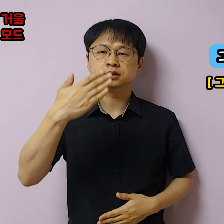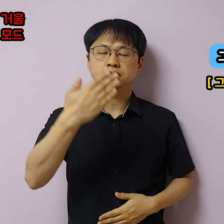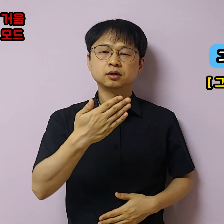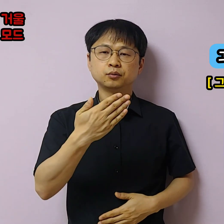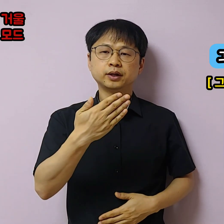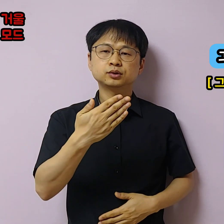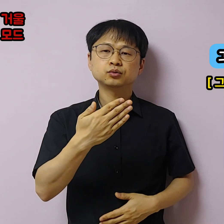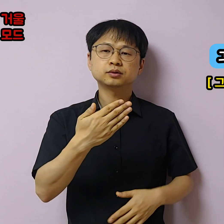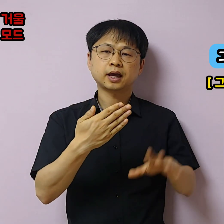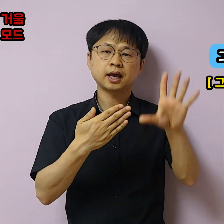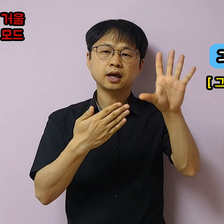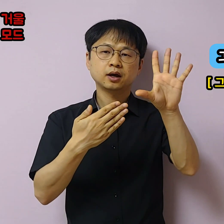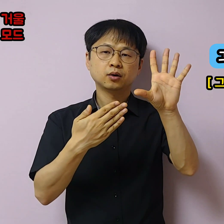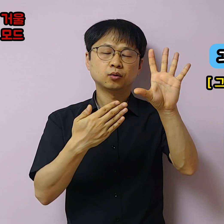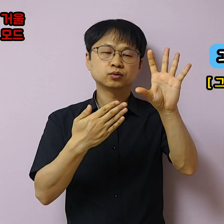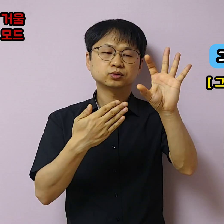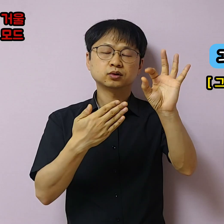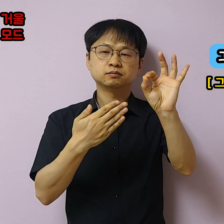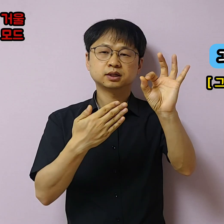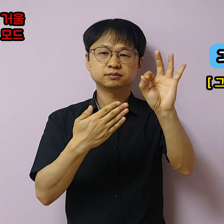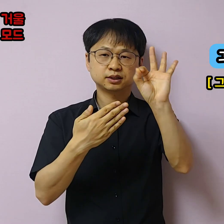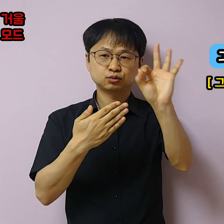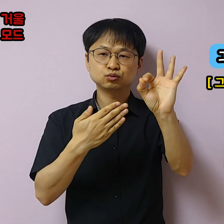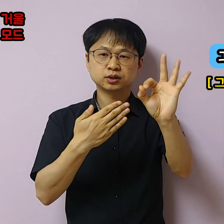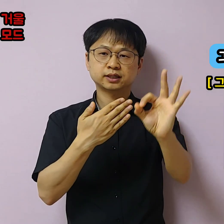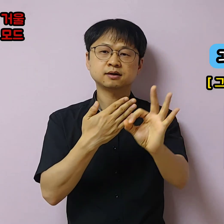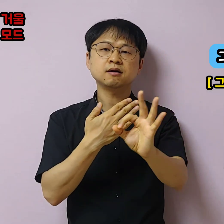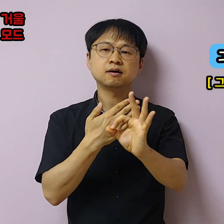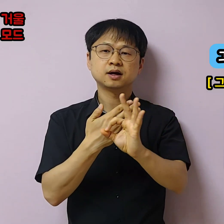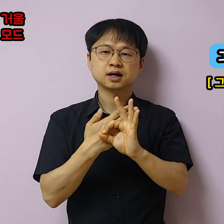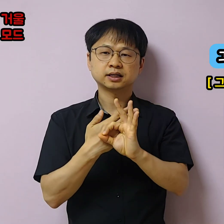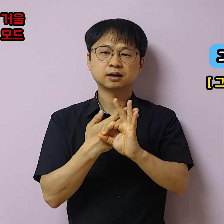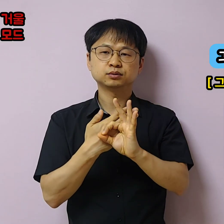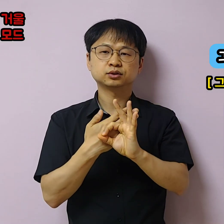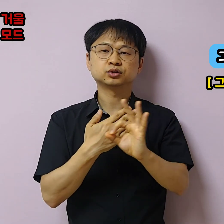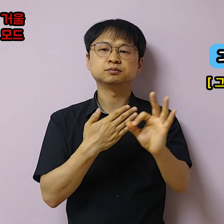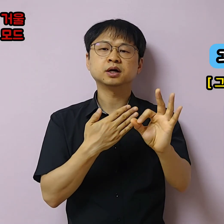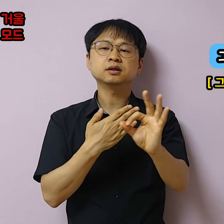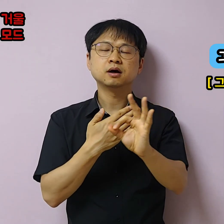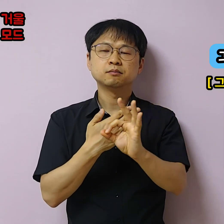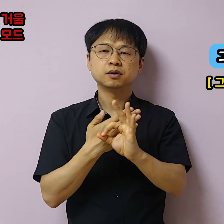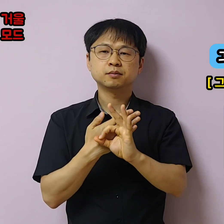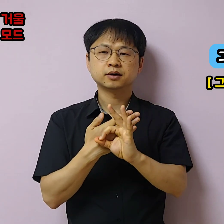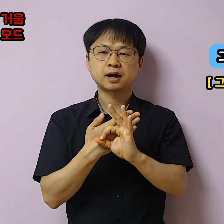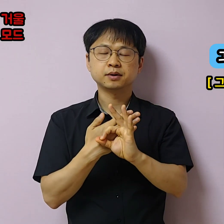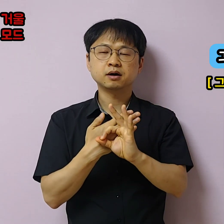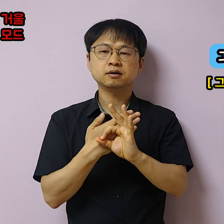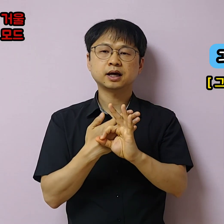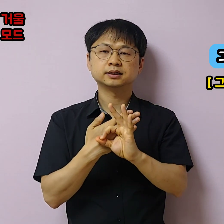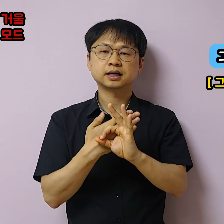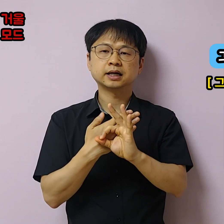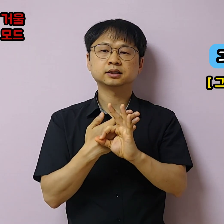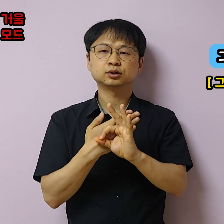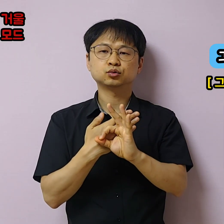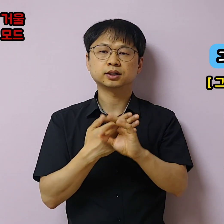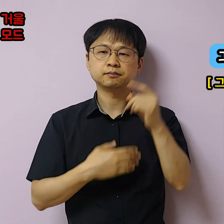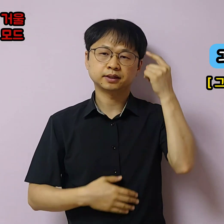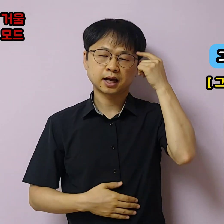수어는 왼손등에 오른손 엄지검지를 둥글게 해서 갖다 붙여주시면 뭐뭐라면 하는 가정의 수어가